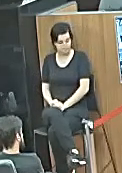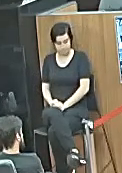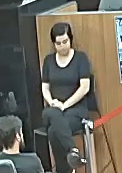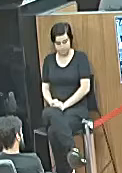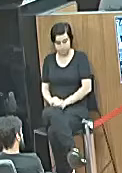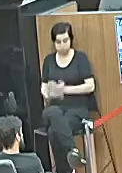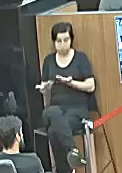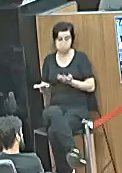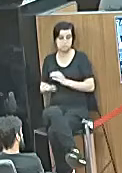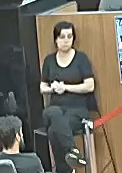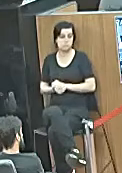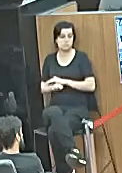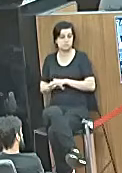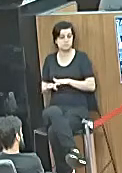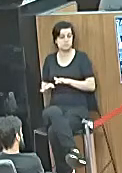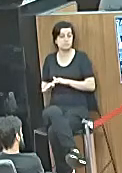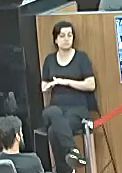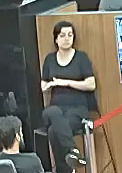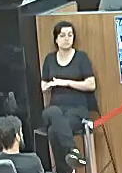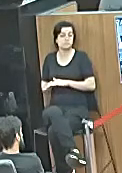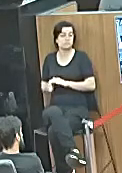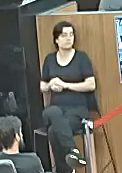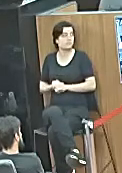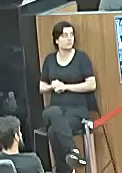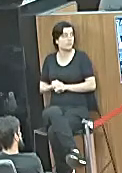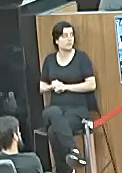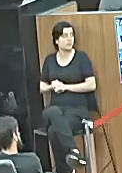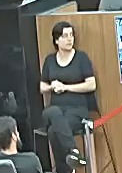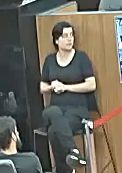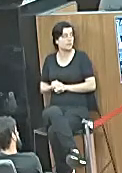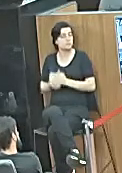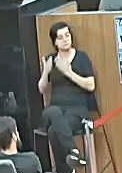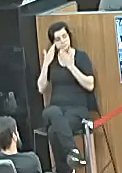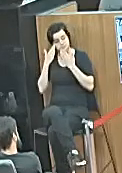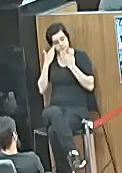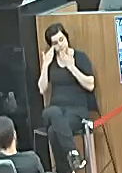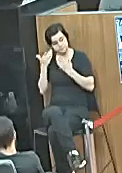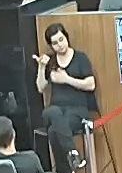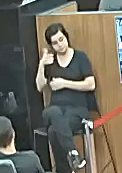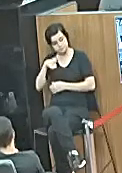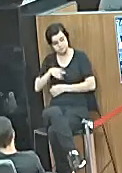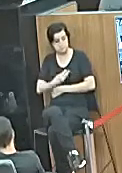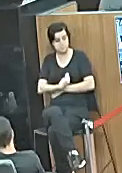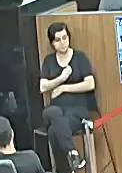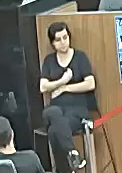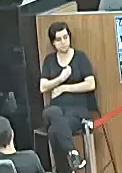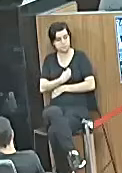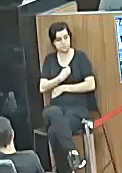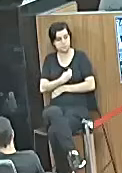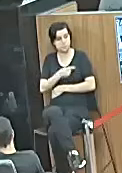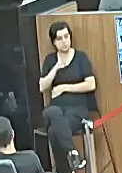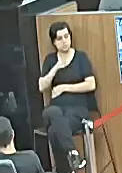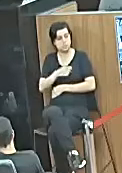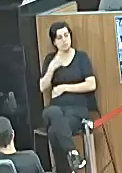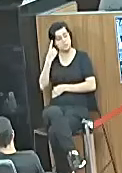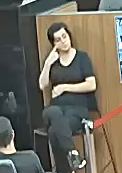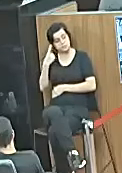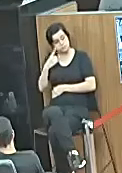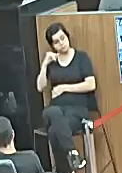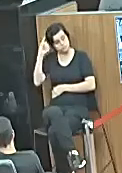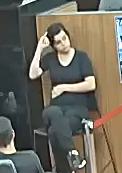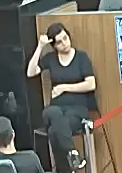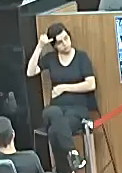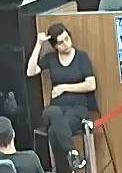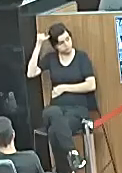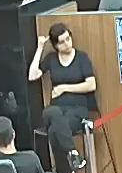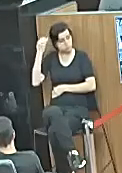acho que acho que é isso na verdade mas agradecer mais uma vez o deputado doutor jaffray pela condução